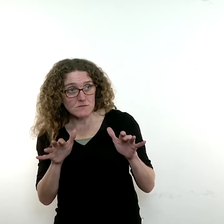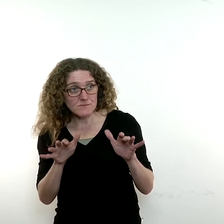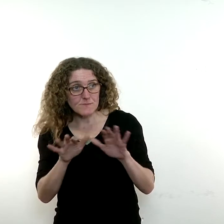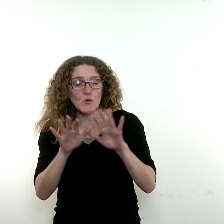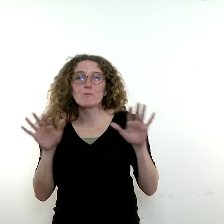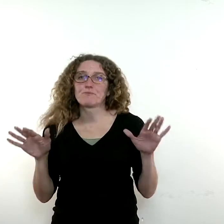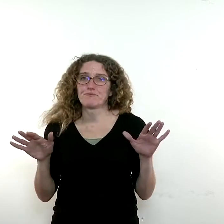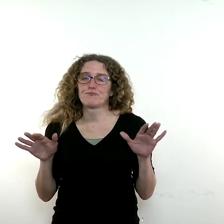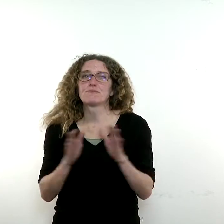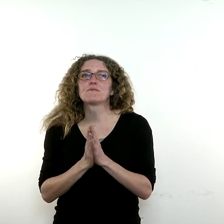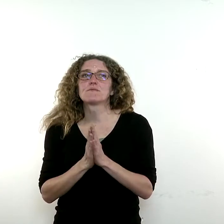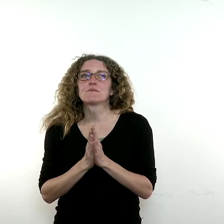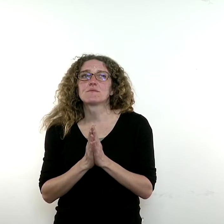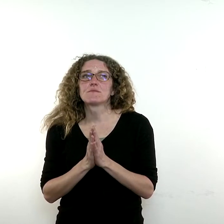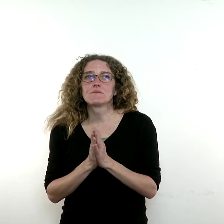Bon.